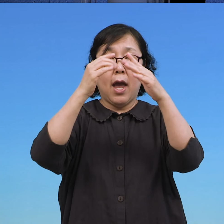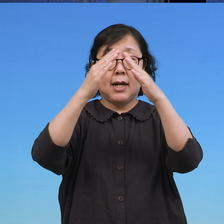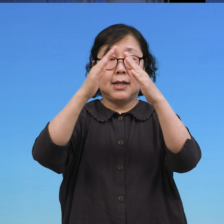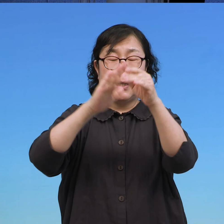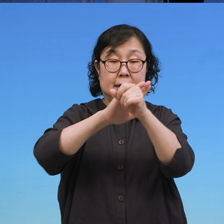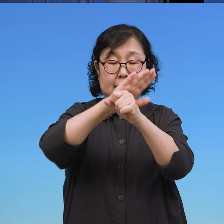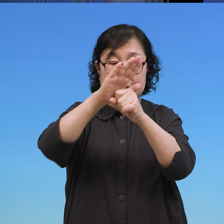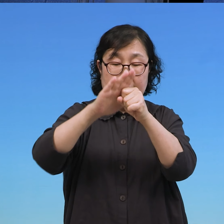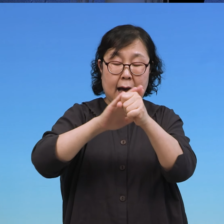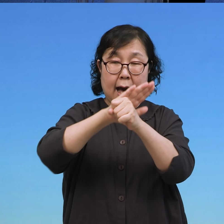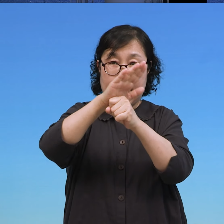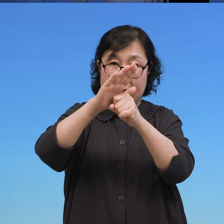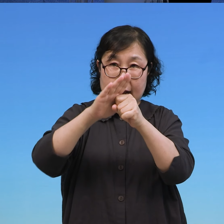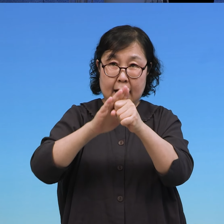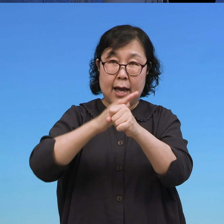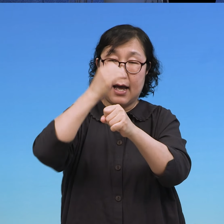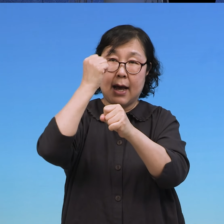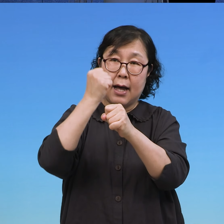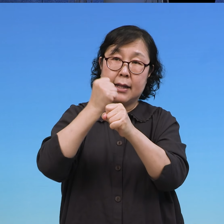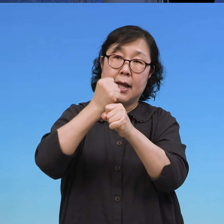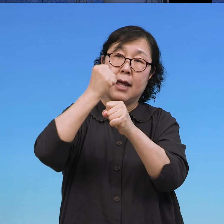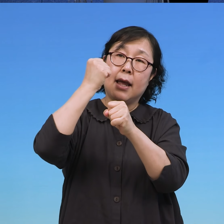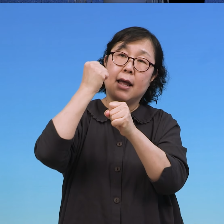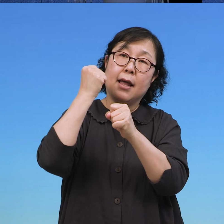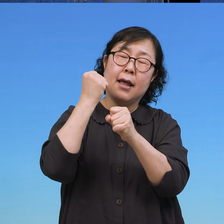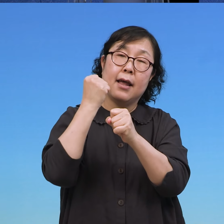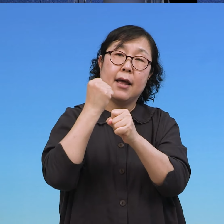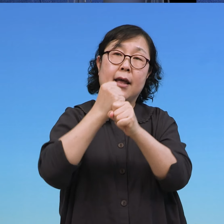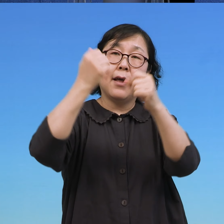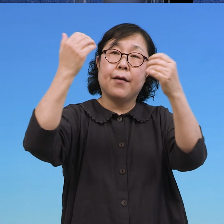교회를 사랑케 하네. 사랑케